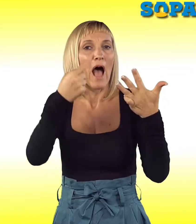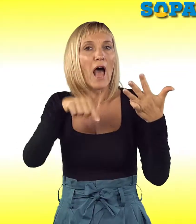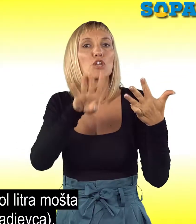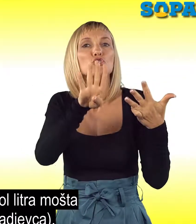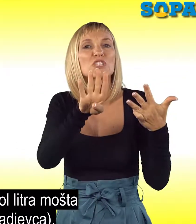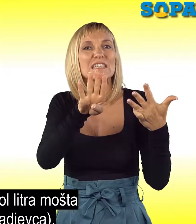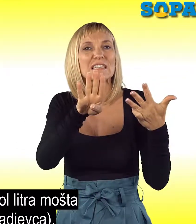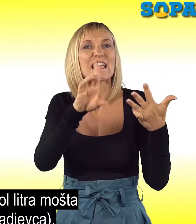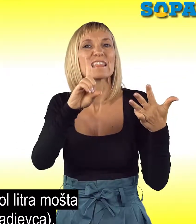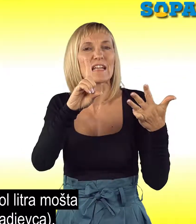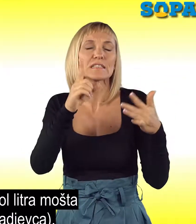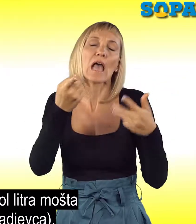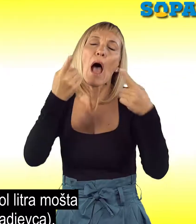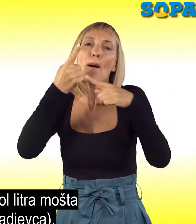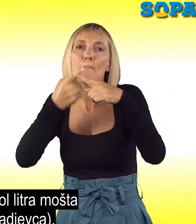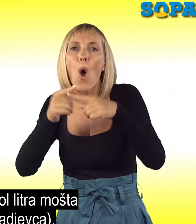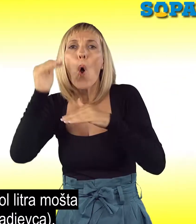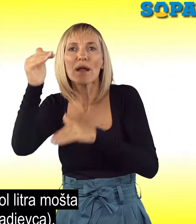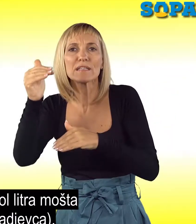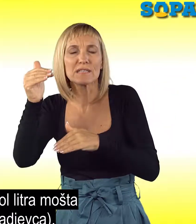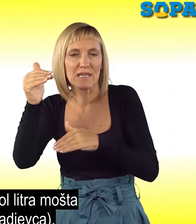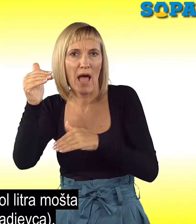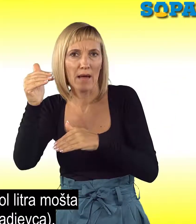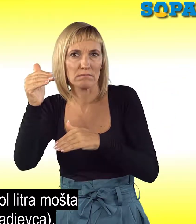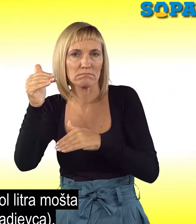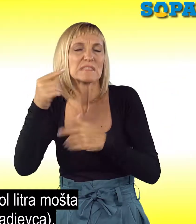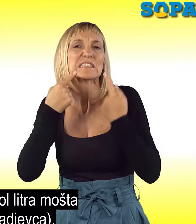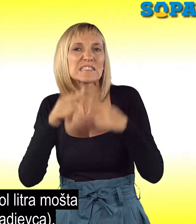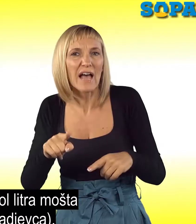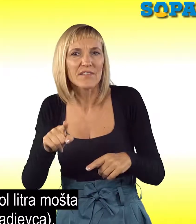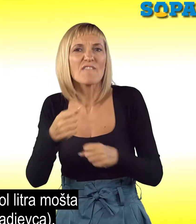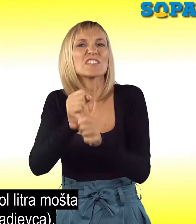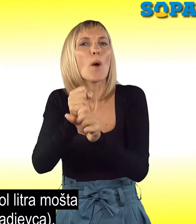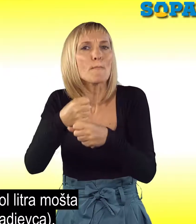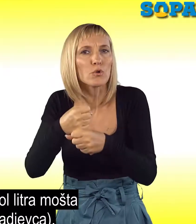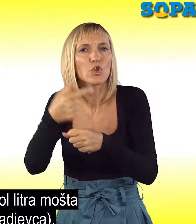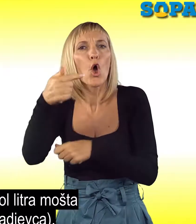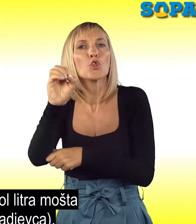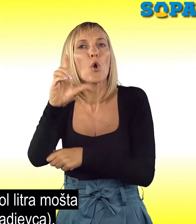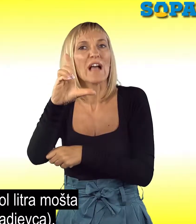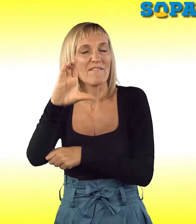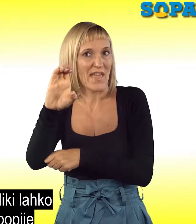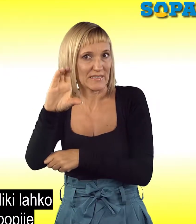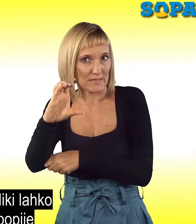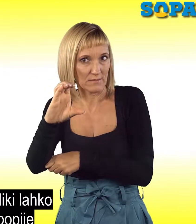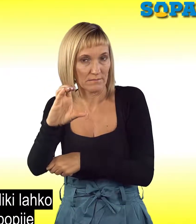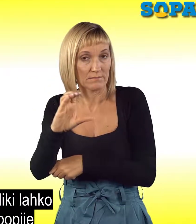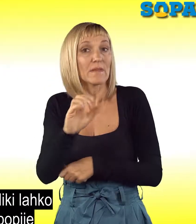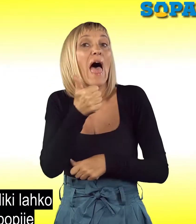ali 4 deci do 0,5 litra mošta, tolkovca, sadjevca. Ob eni priliki lahko moški